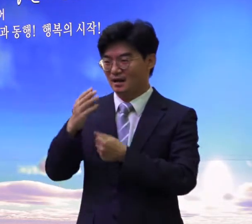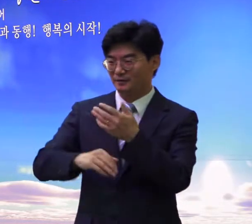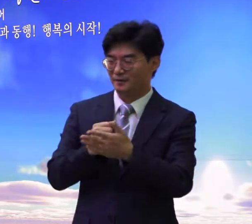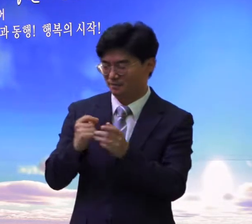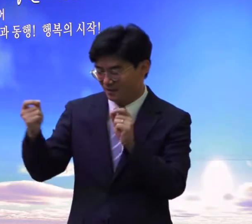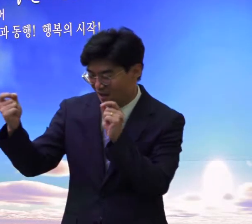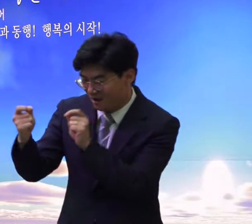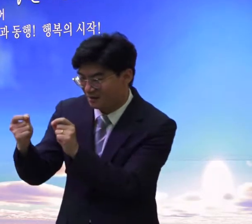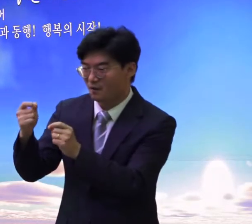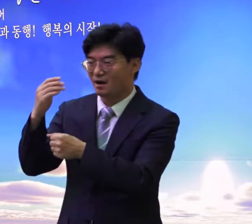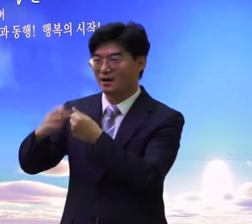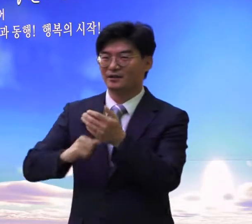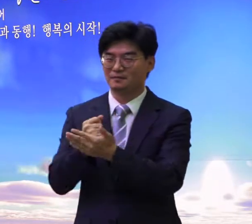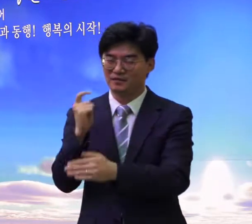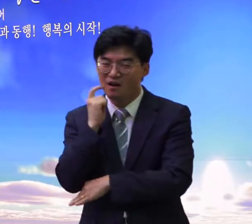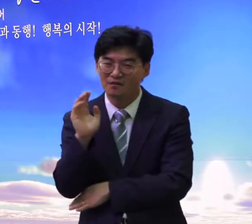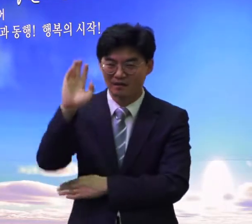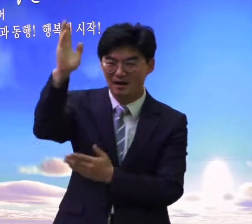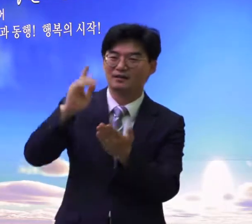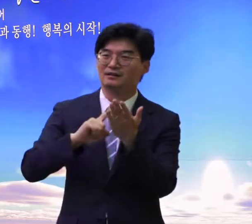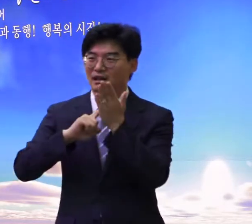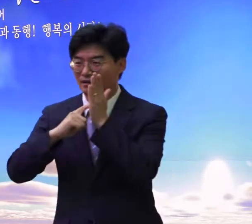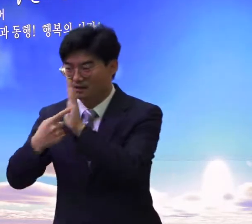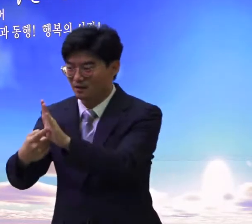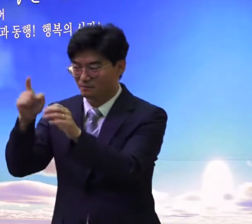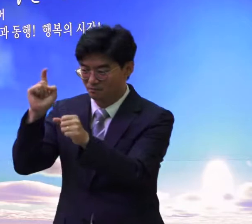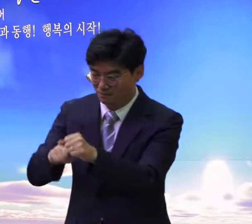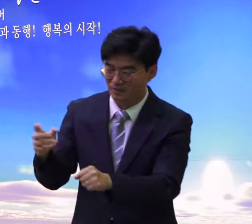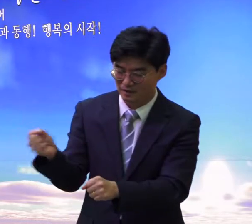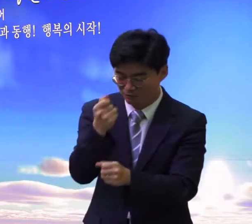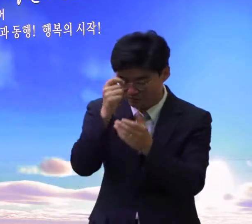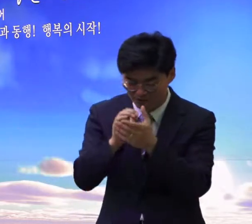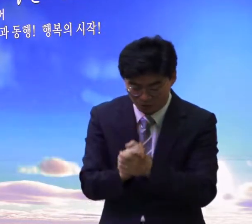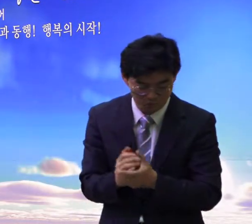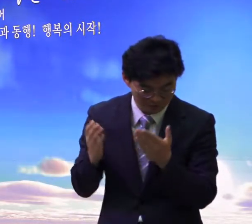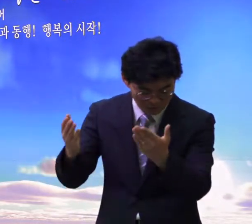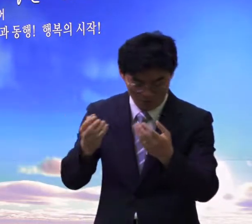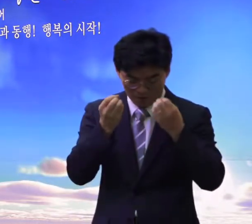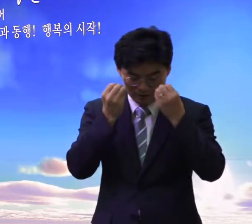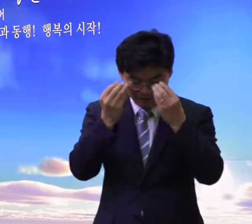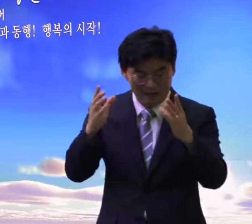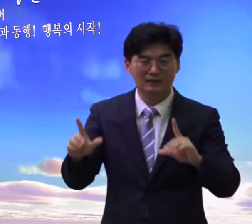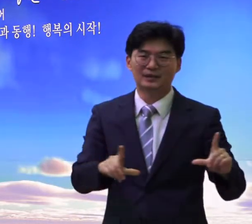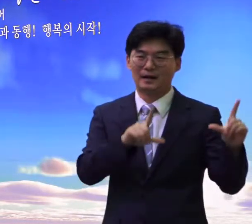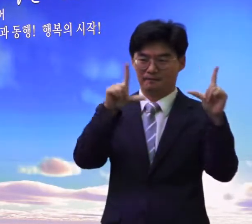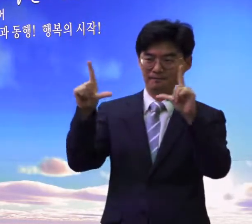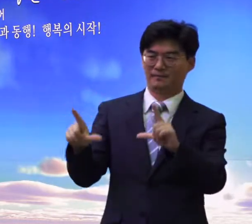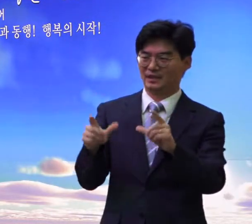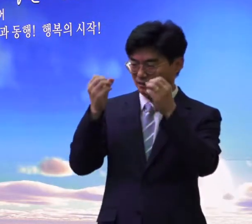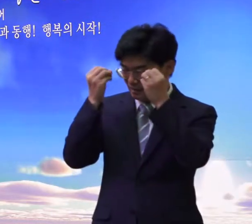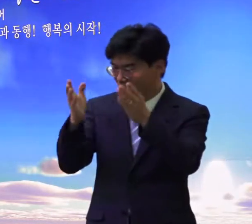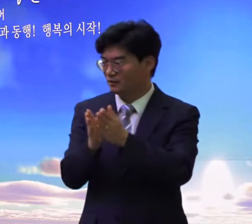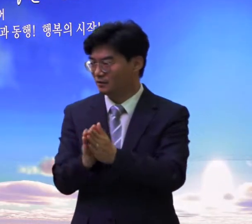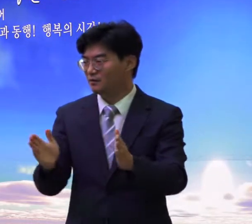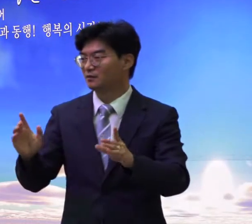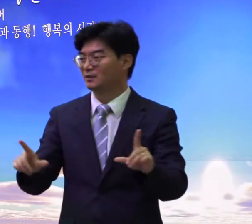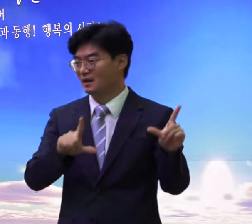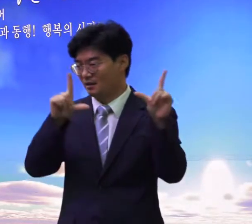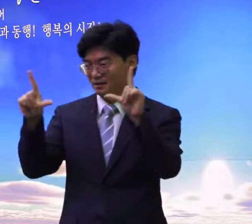하나님의 영광을 위한 삶을 살겠습니다. 제 삶을 통해서 하나님의 영광이 드러나길 원합니다. 이런